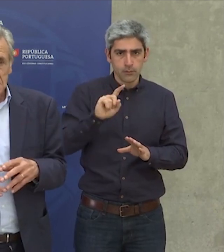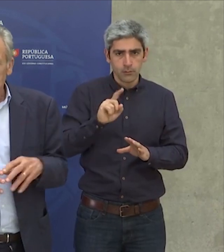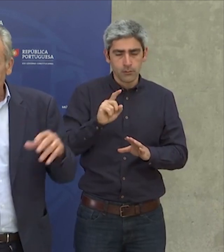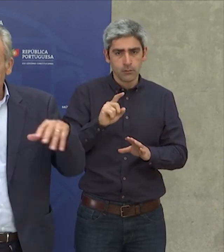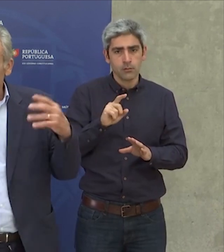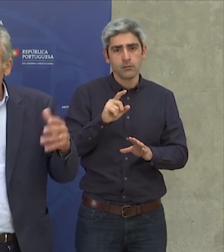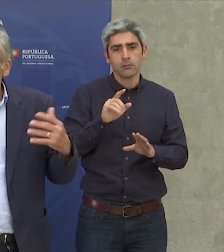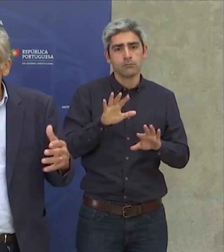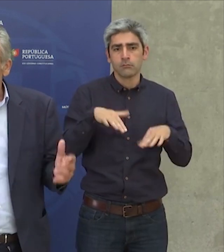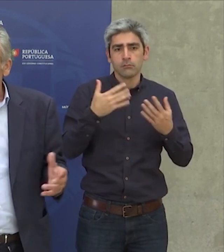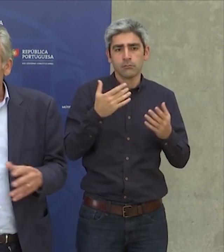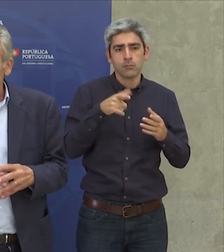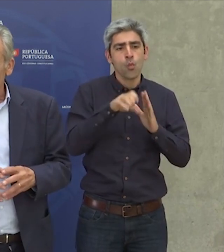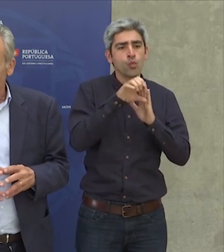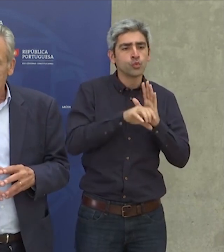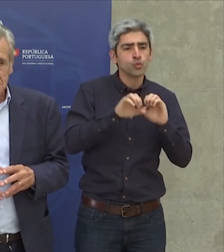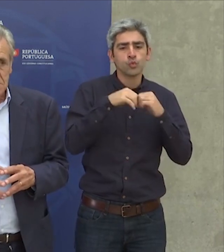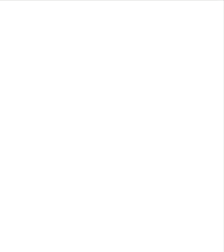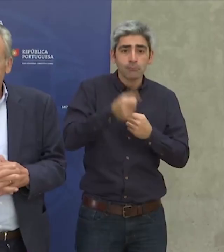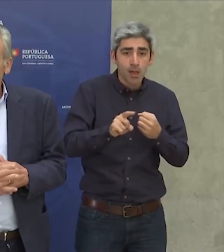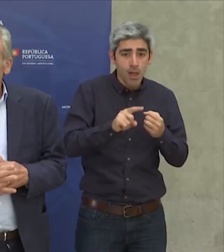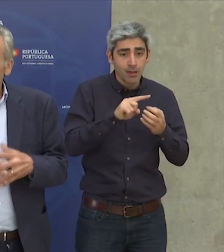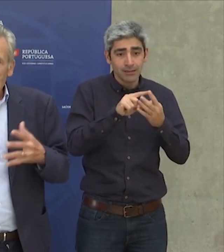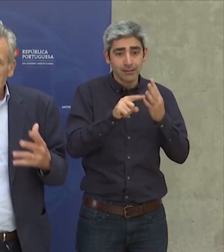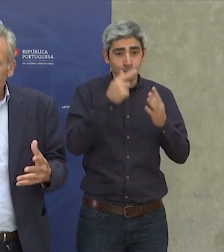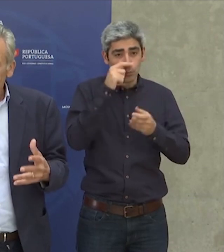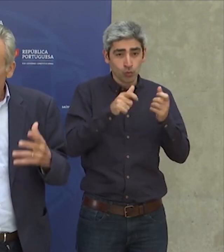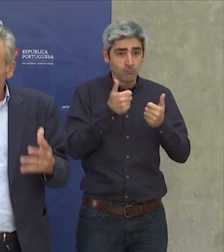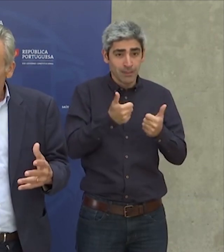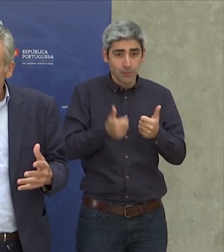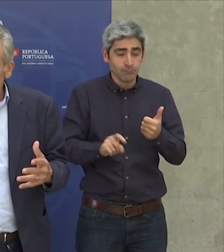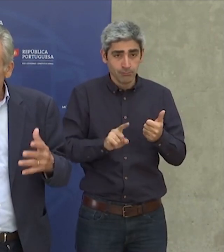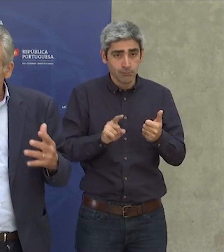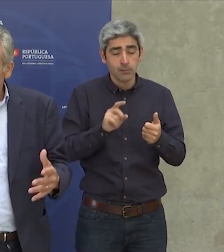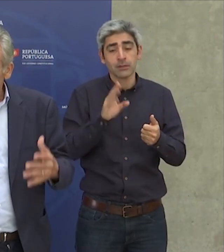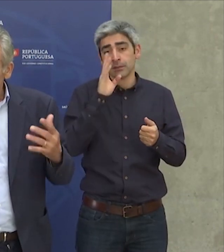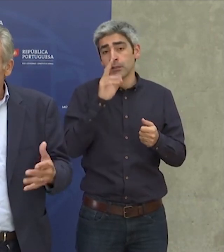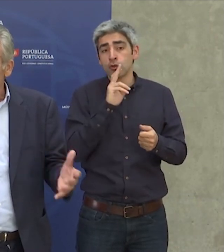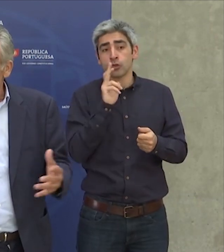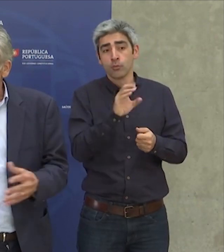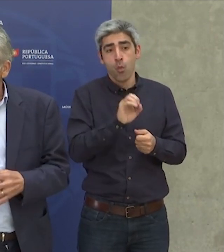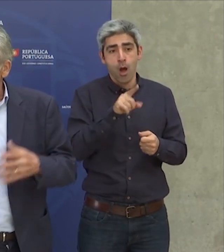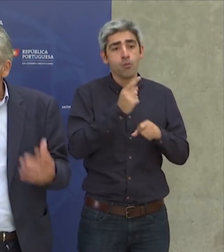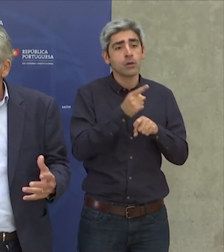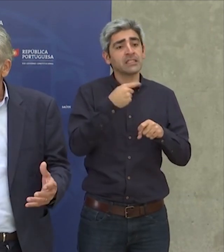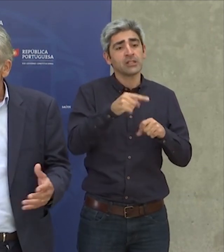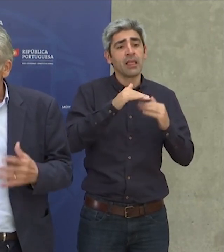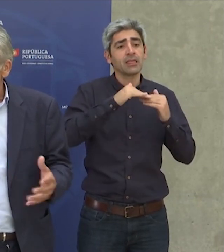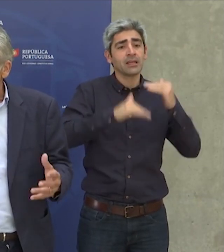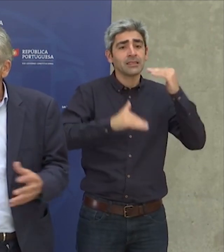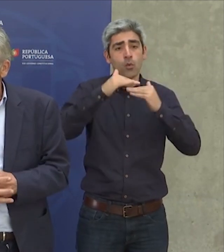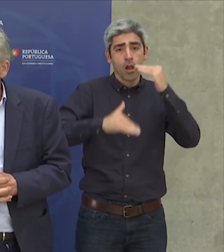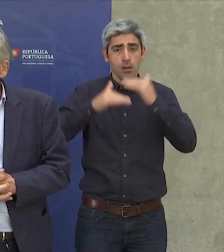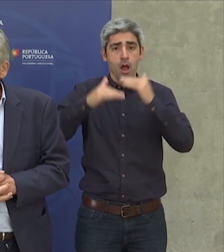mas, independentemente da sua condição social, se não há resposta também, tendo em conta essas desigualdades, essas